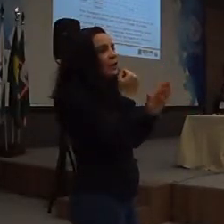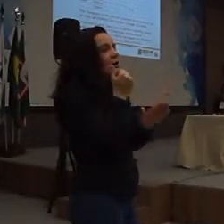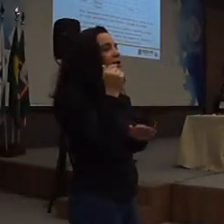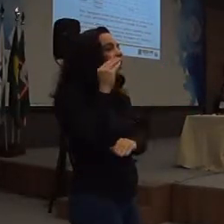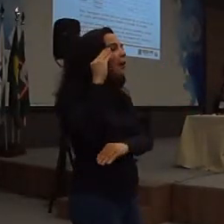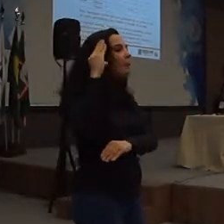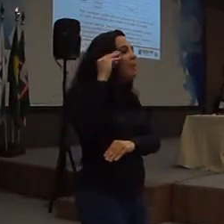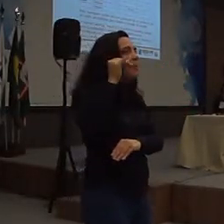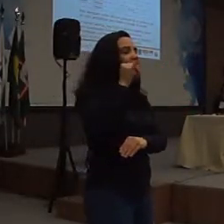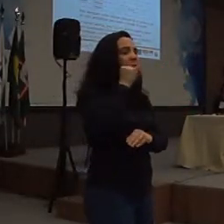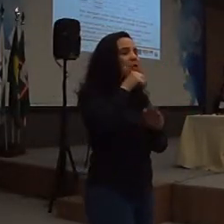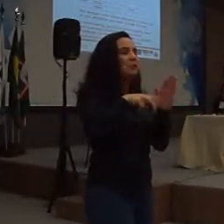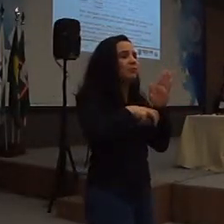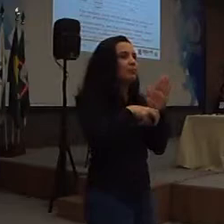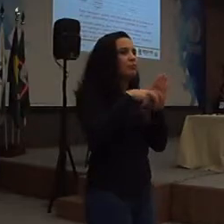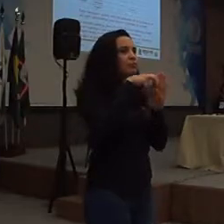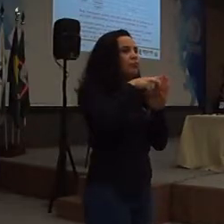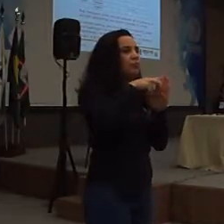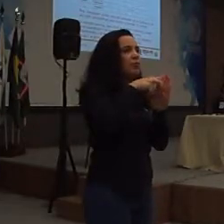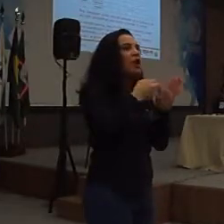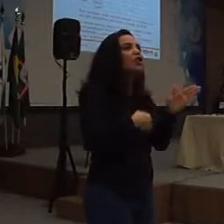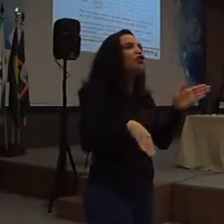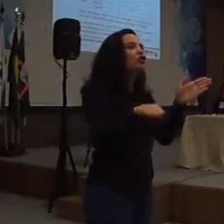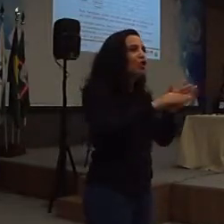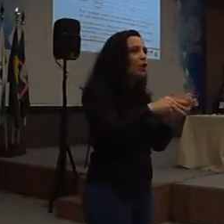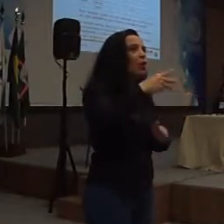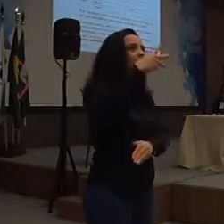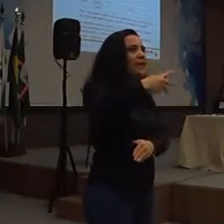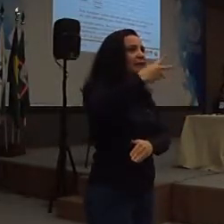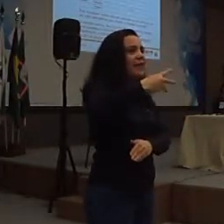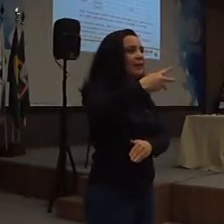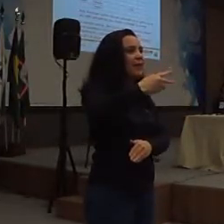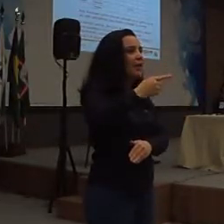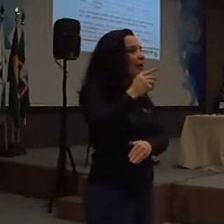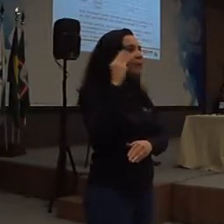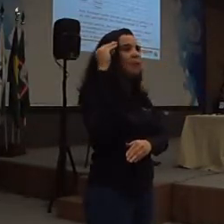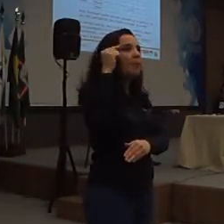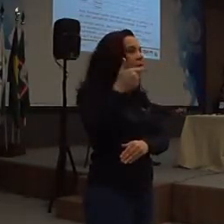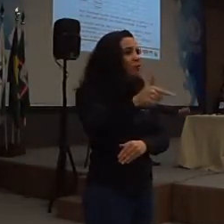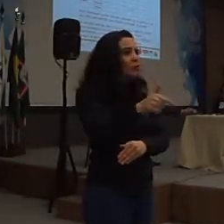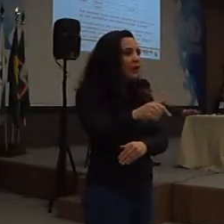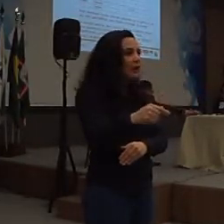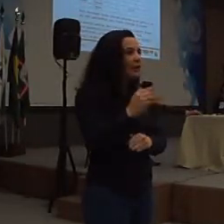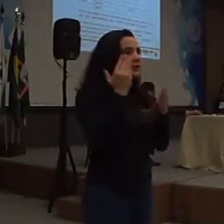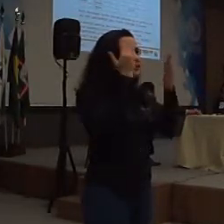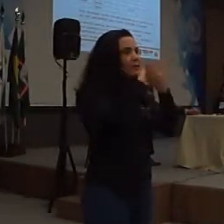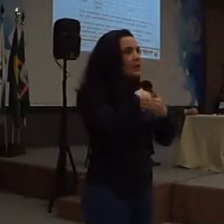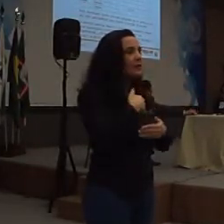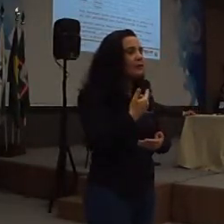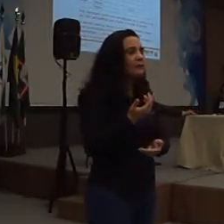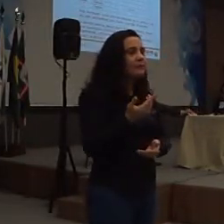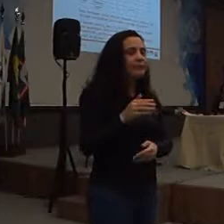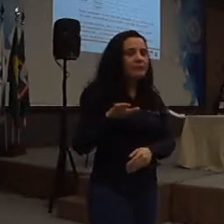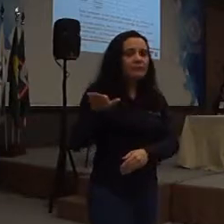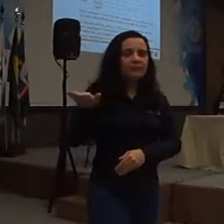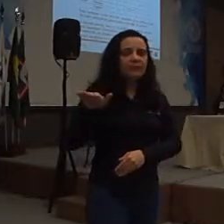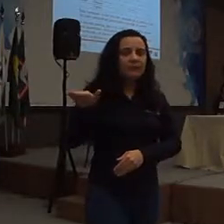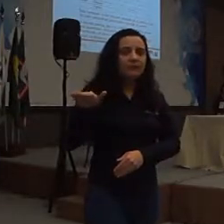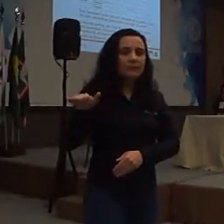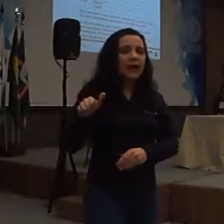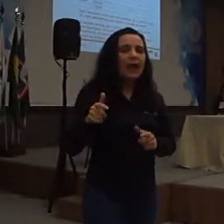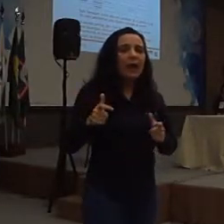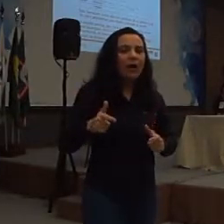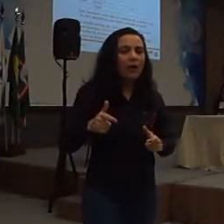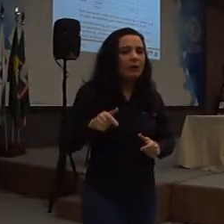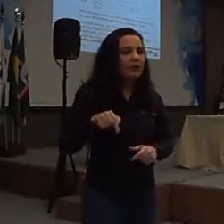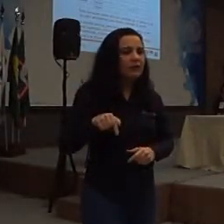tinha elevador. E, de repente, acabou a sonorização do elevador, eu perguntei para o rapazinho que